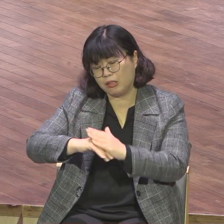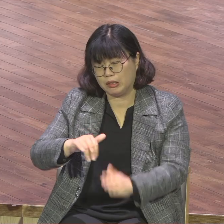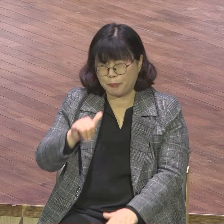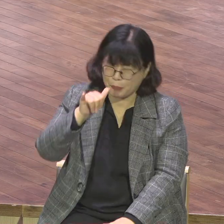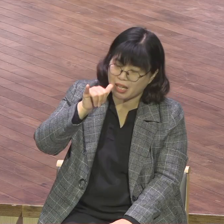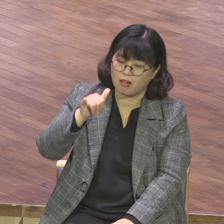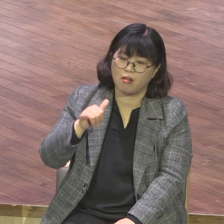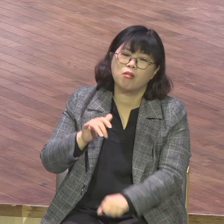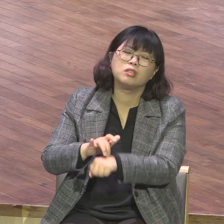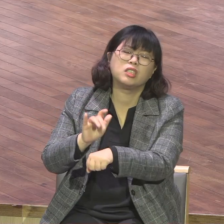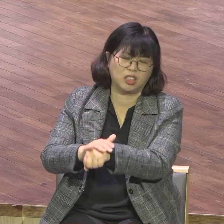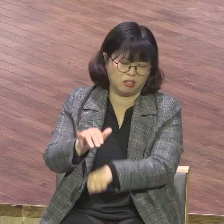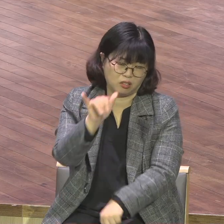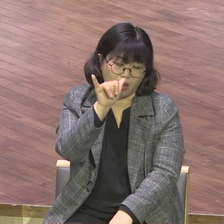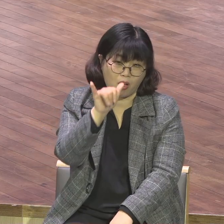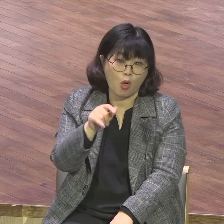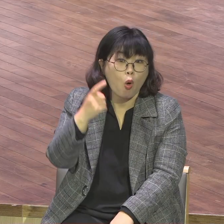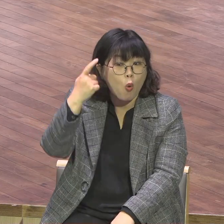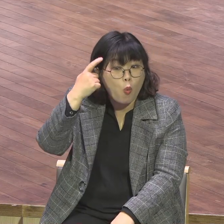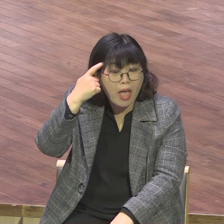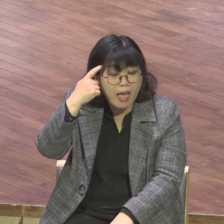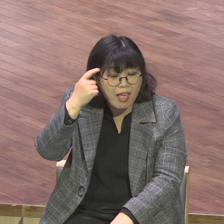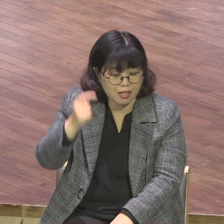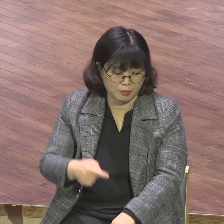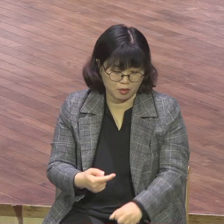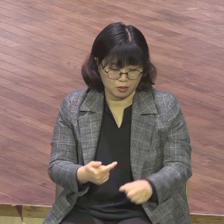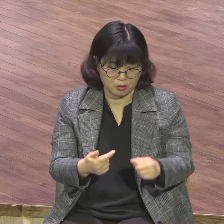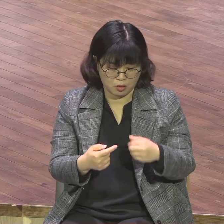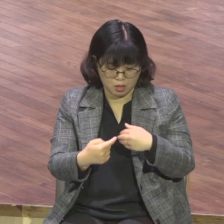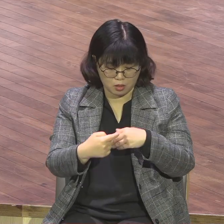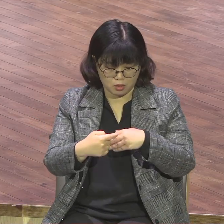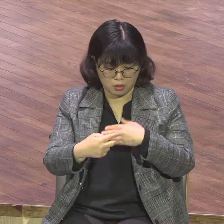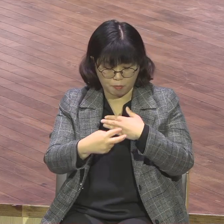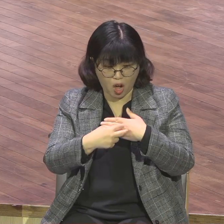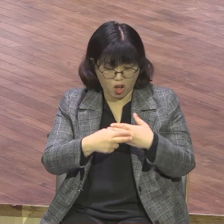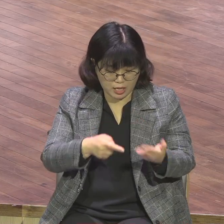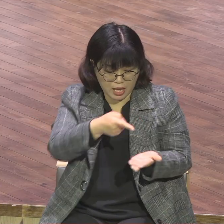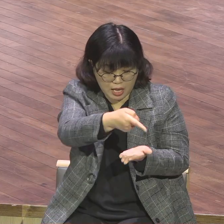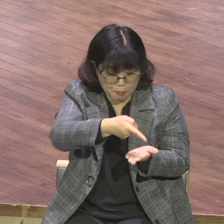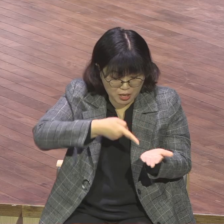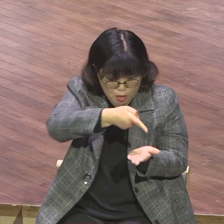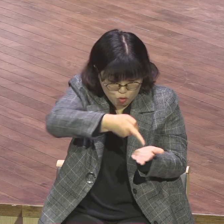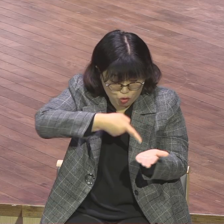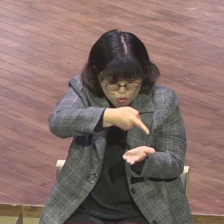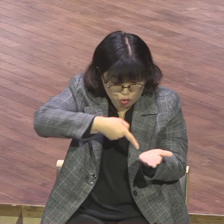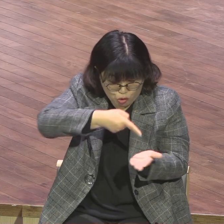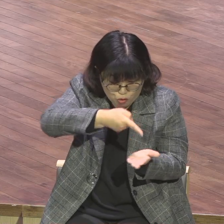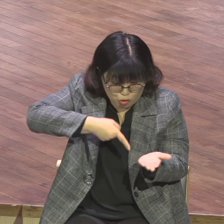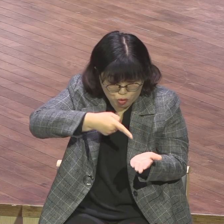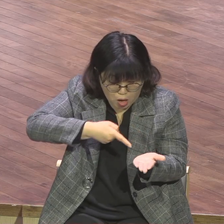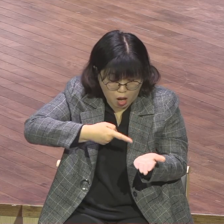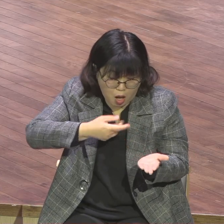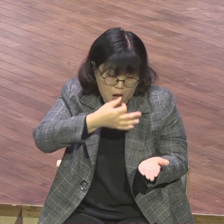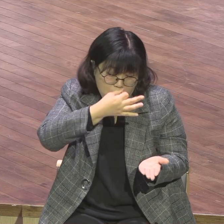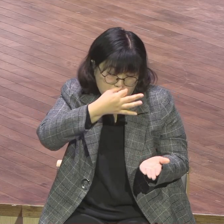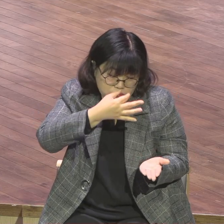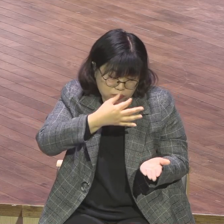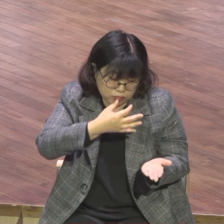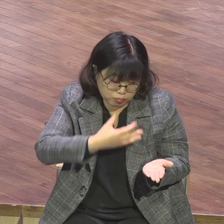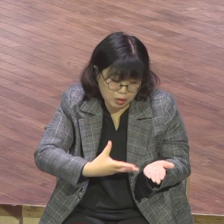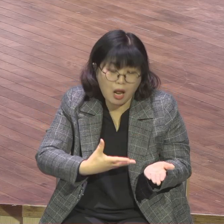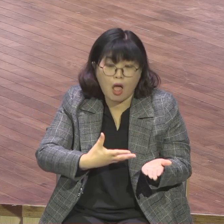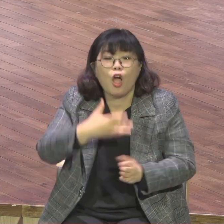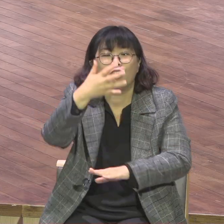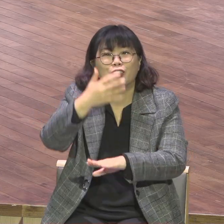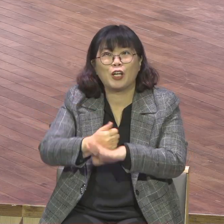외과 의사들은 특별히 더 그래요. 피를 보니까. 그리고 들어보면 막 새벽 2시, 3시 들어간대. 술 퍼마시고 들어가면 부인이